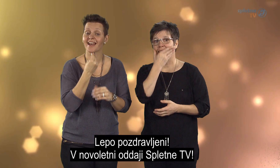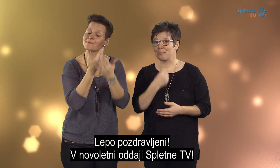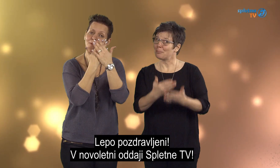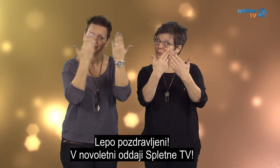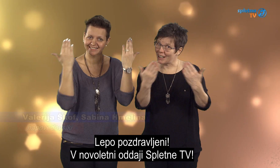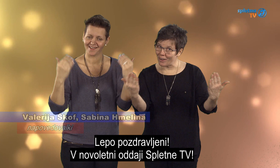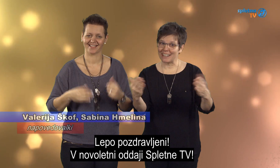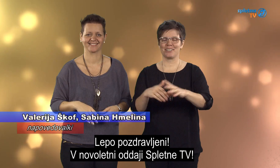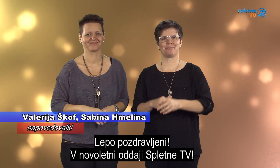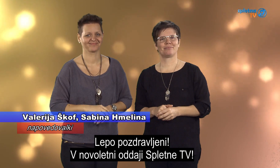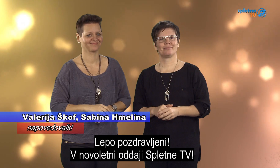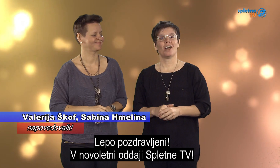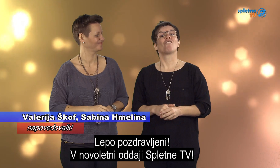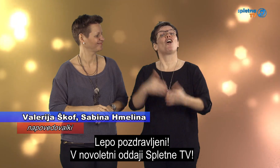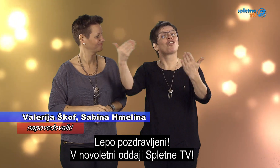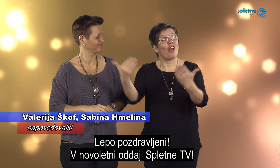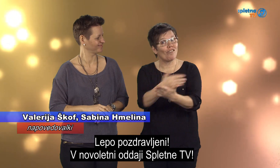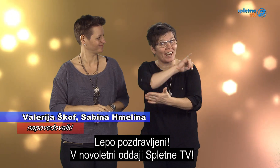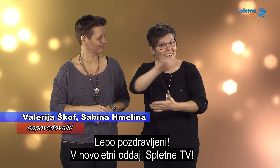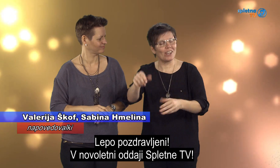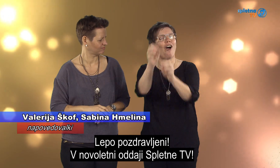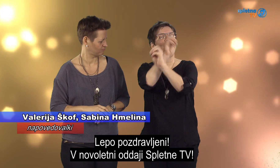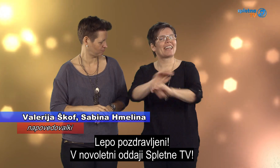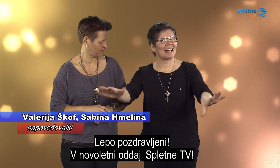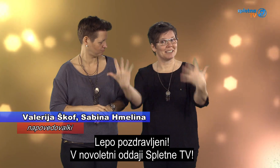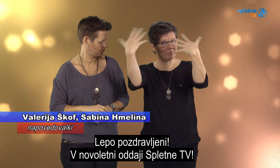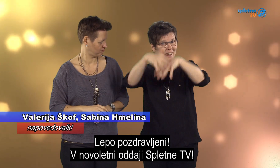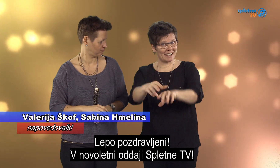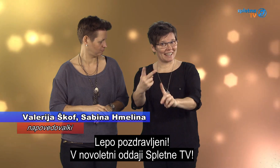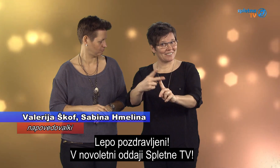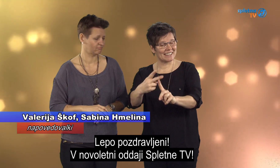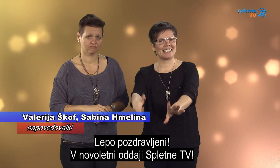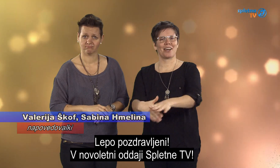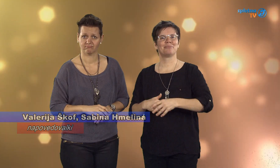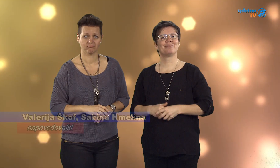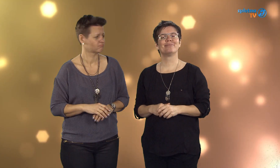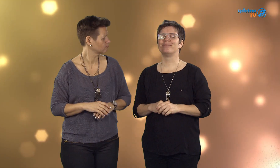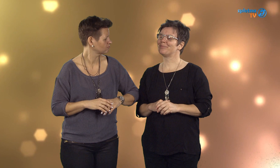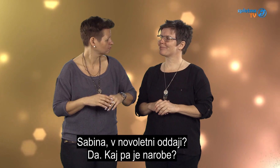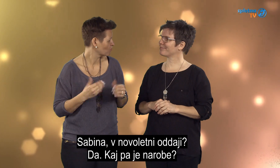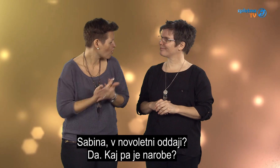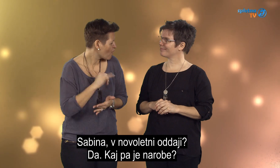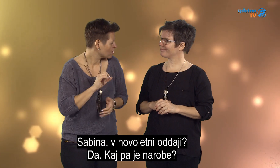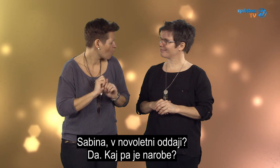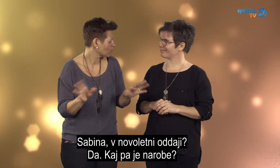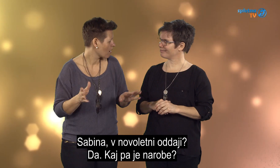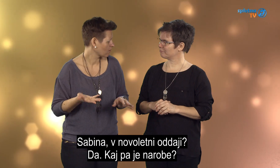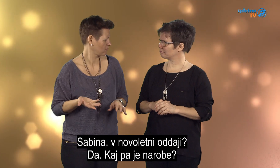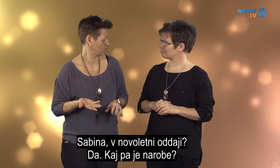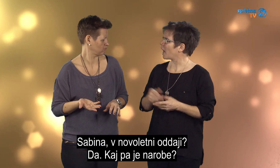Lepo pozdravljeni v novoletni oddaji Spletne TV. Sabina, v novoletni oddaji?